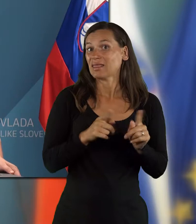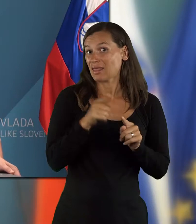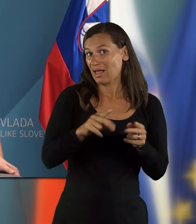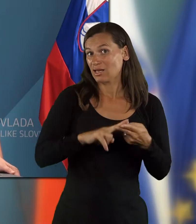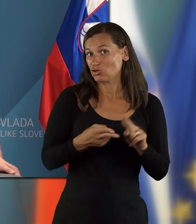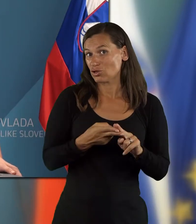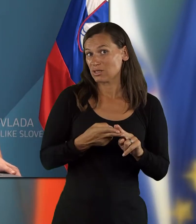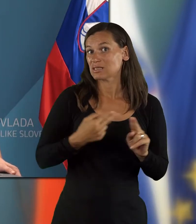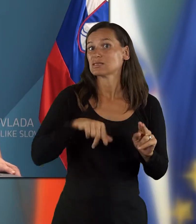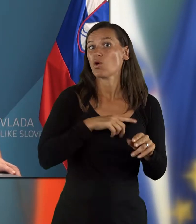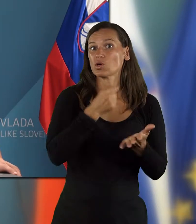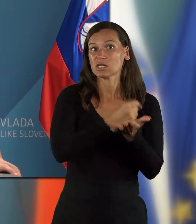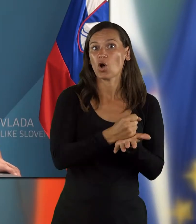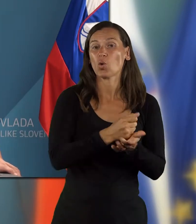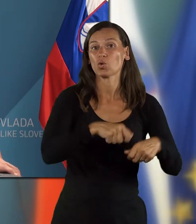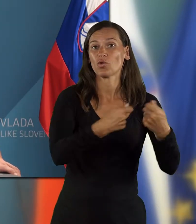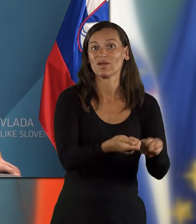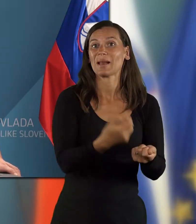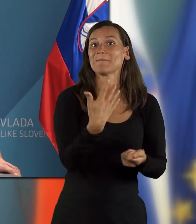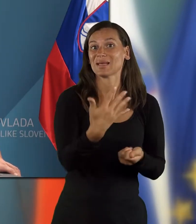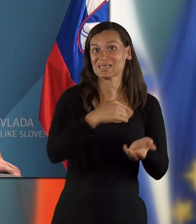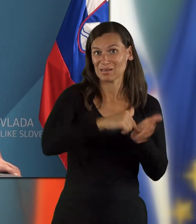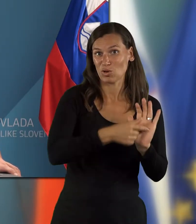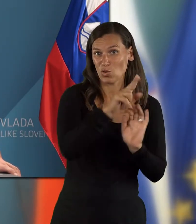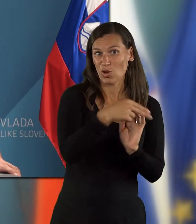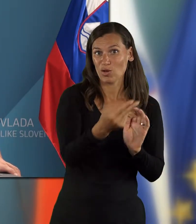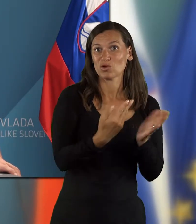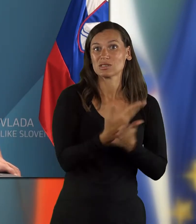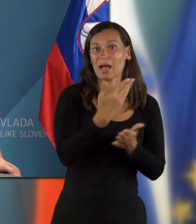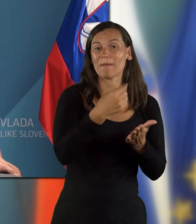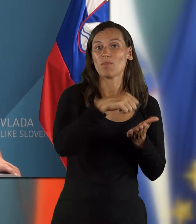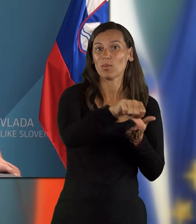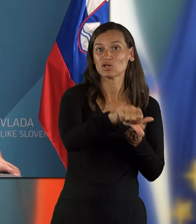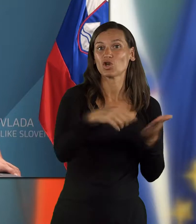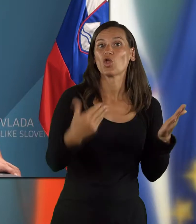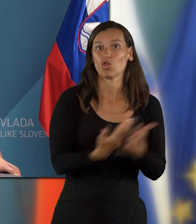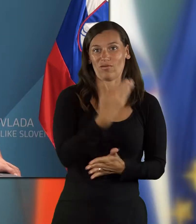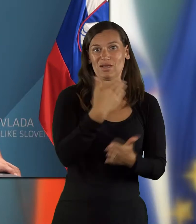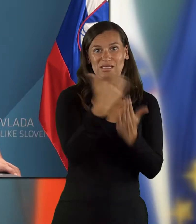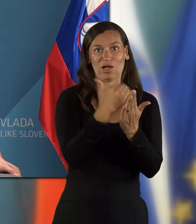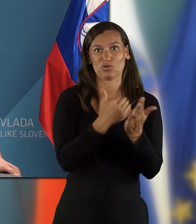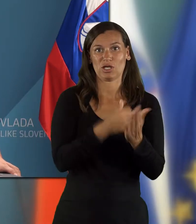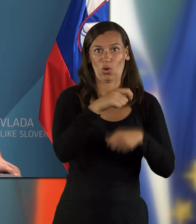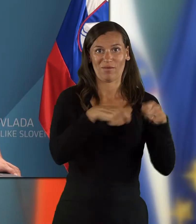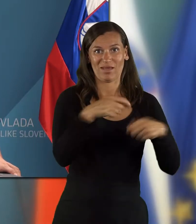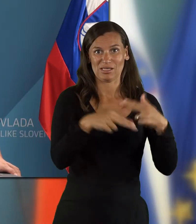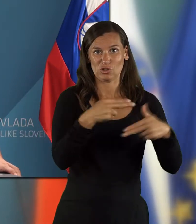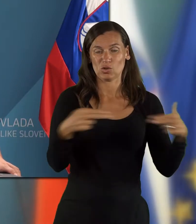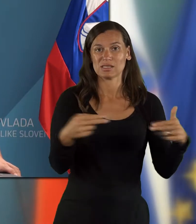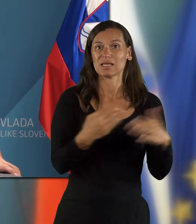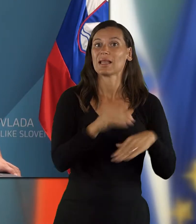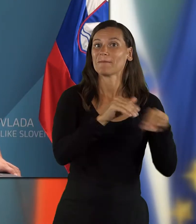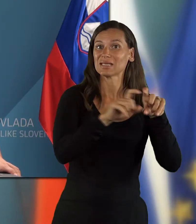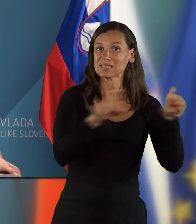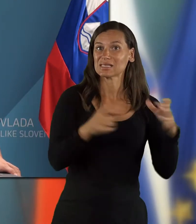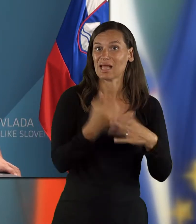smo zagotovili 50 milijonov evrov za poplačilo novih zakonskih obveznosti na Ministrstvu za